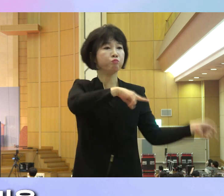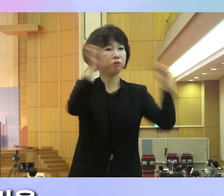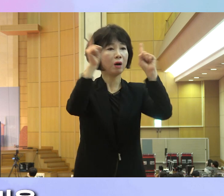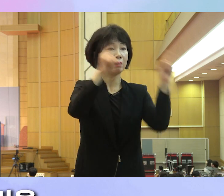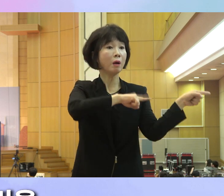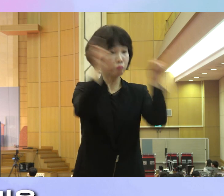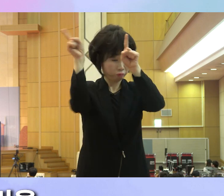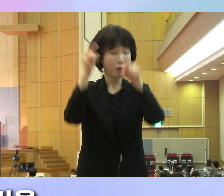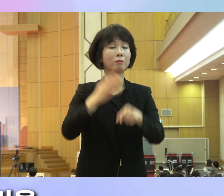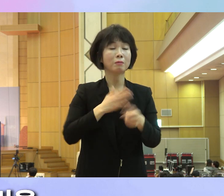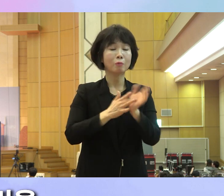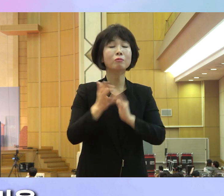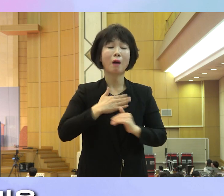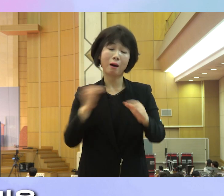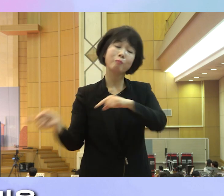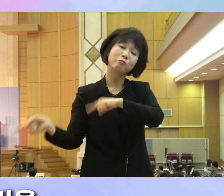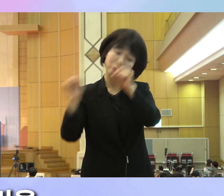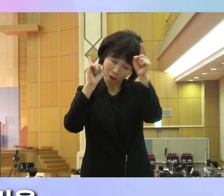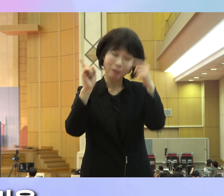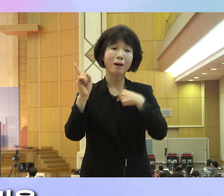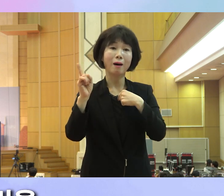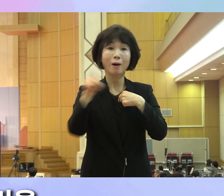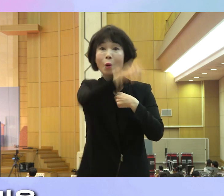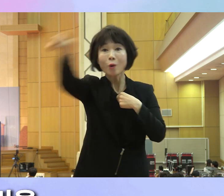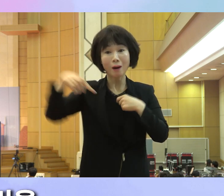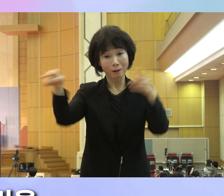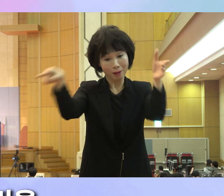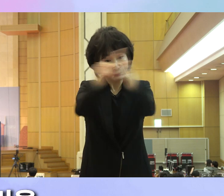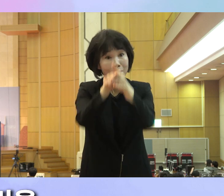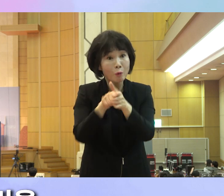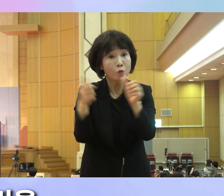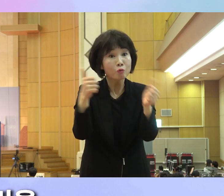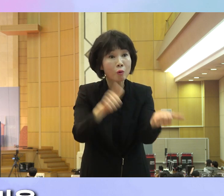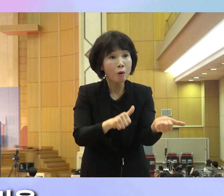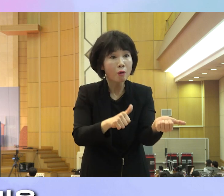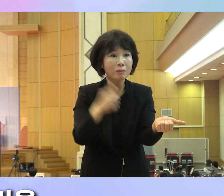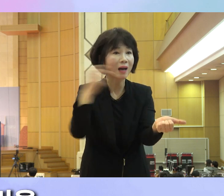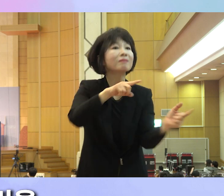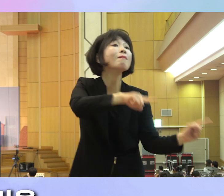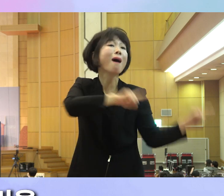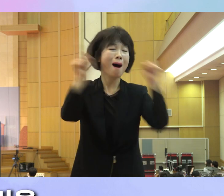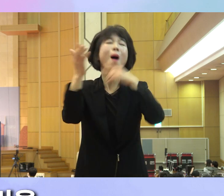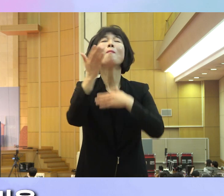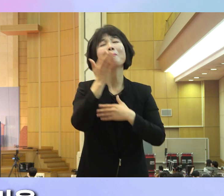예수님이 말씀하길 나는 부활이다. 나를 믿는 자는 죽어도 살겠고